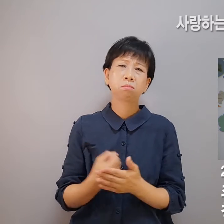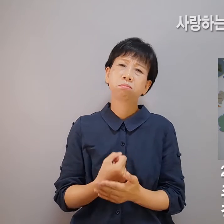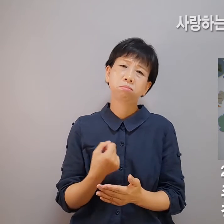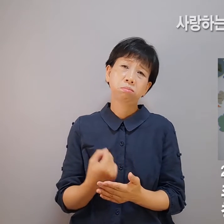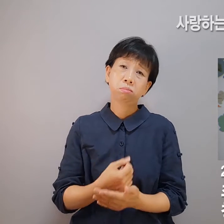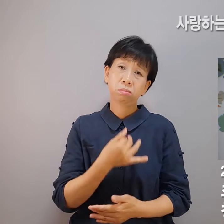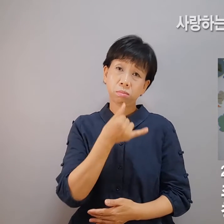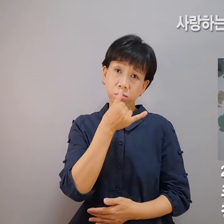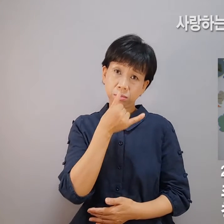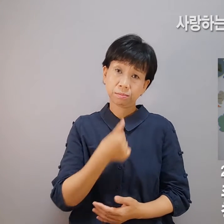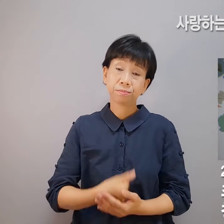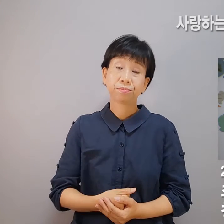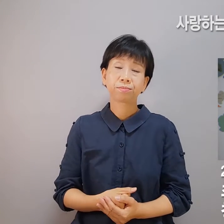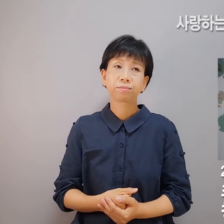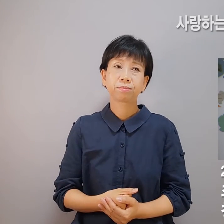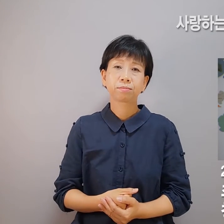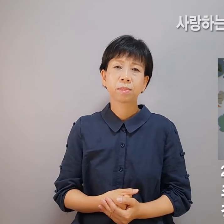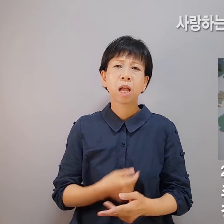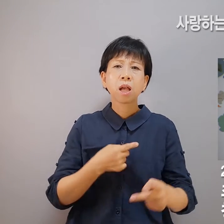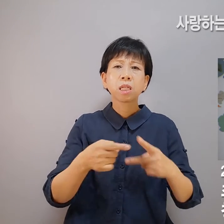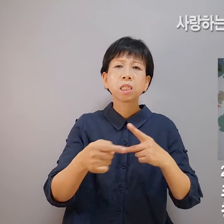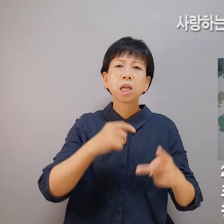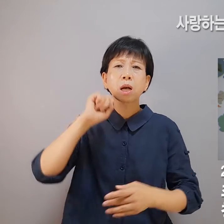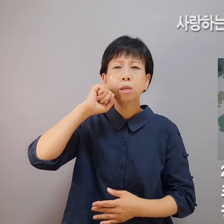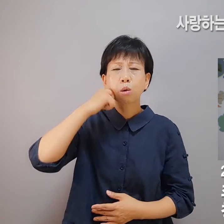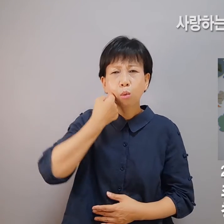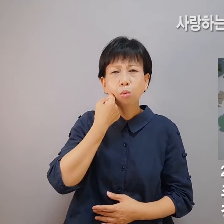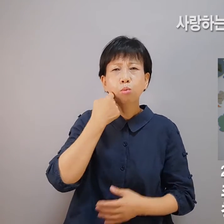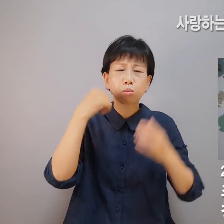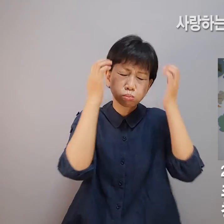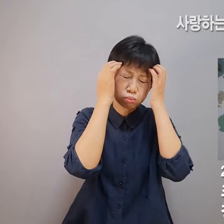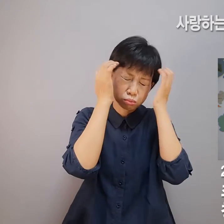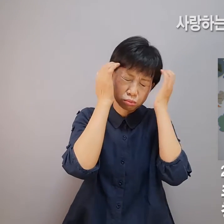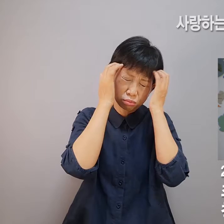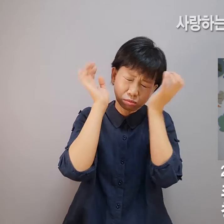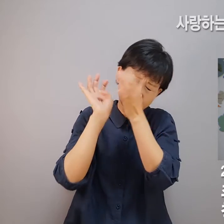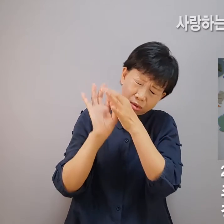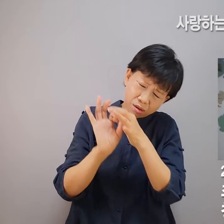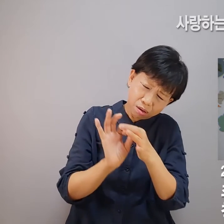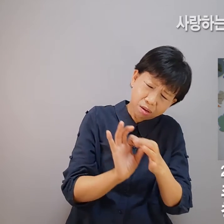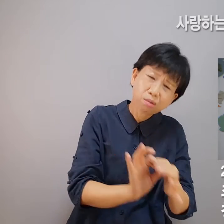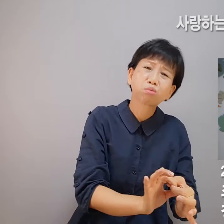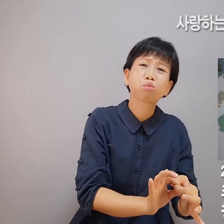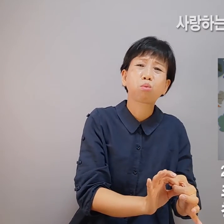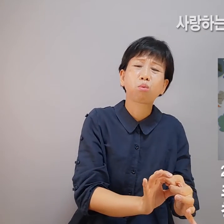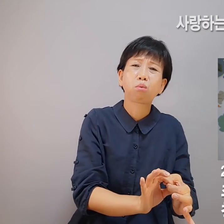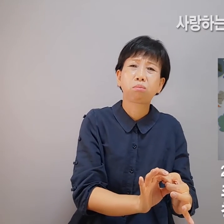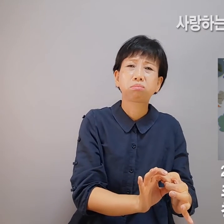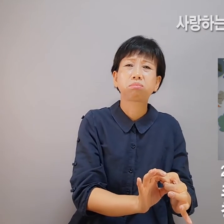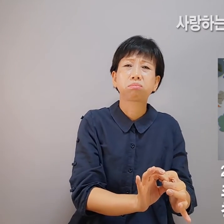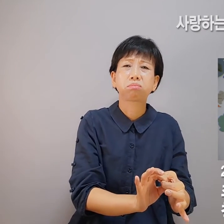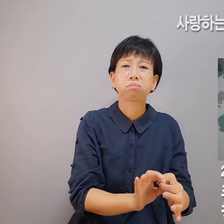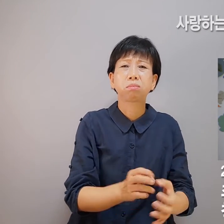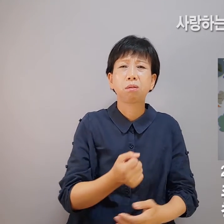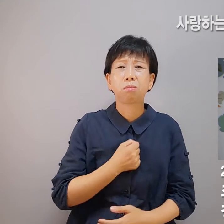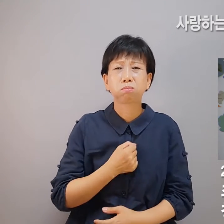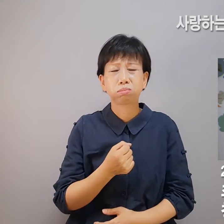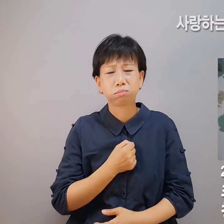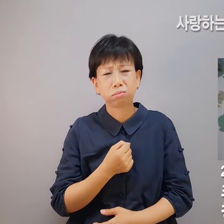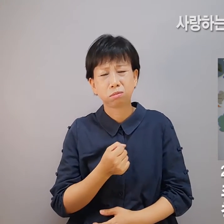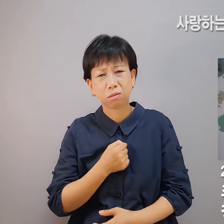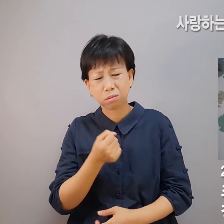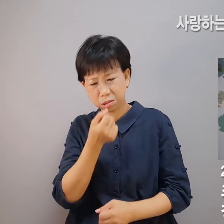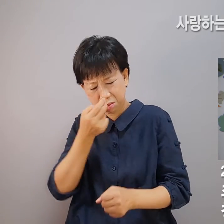물론 해석되지 않는 고통으로 미칠 것 같아요. 너무 가슴 아프고 속상한